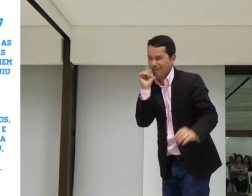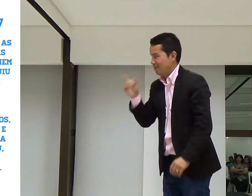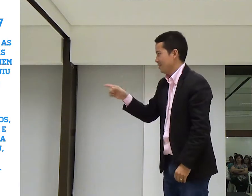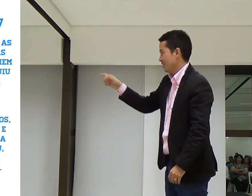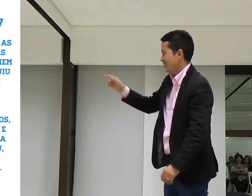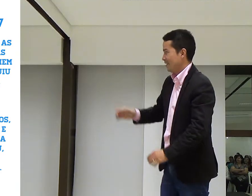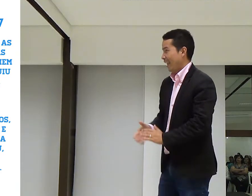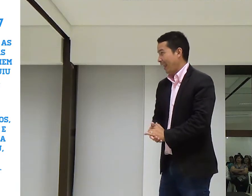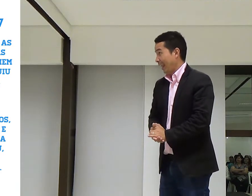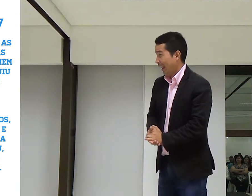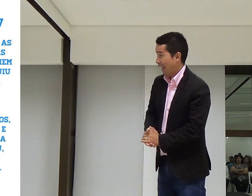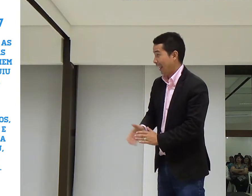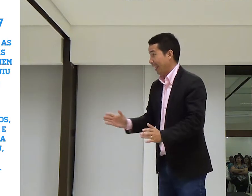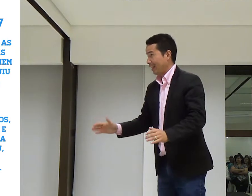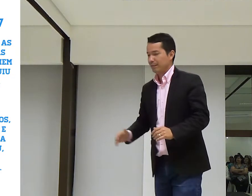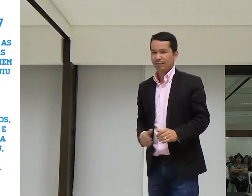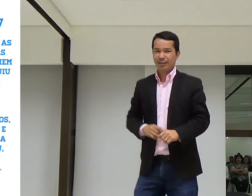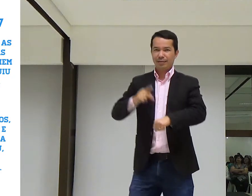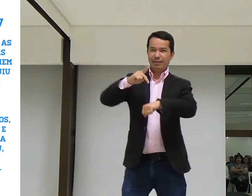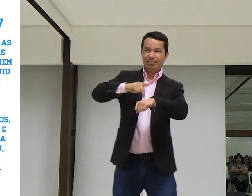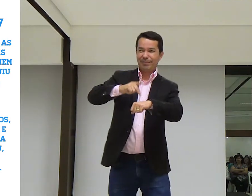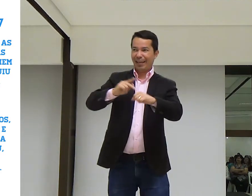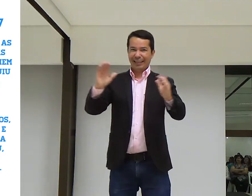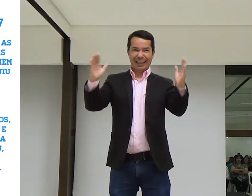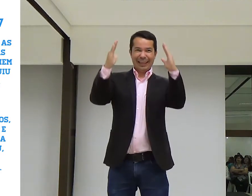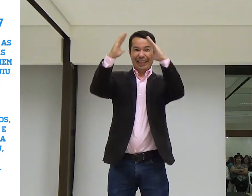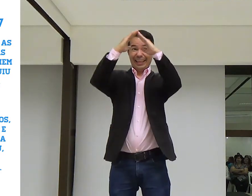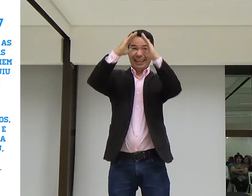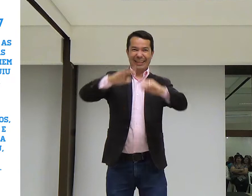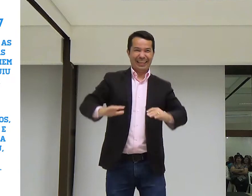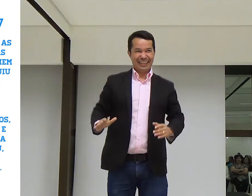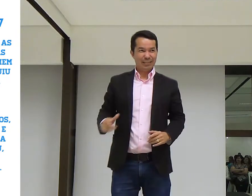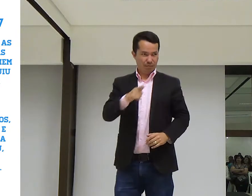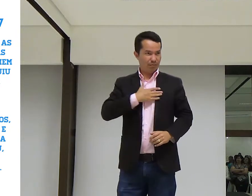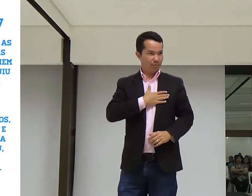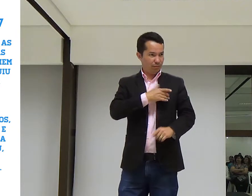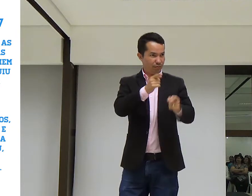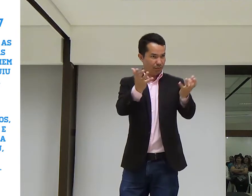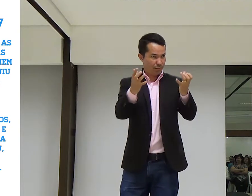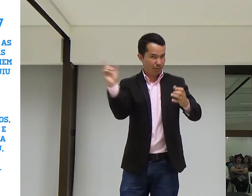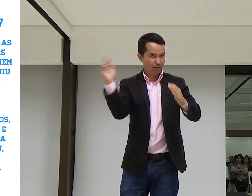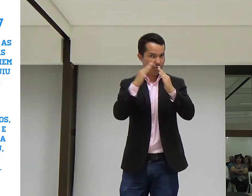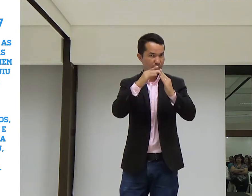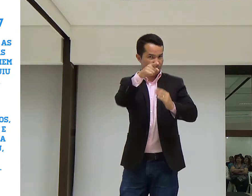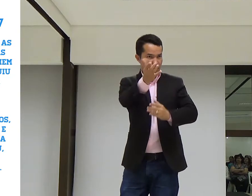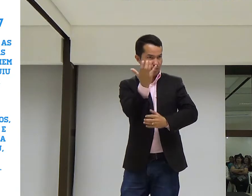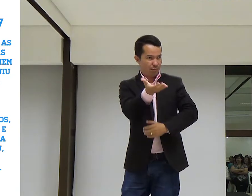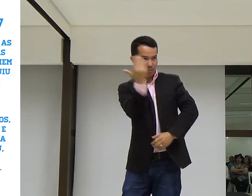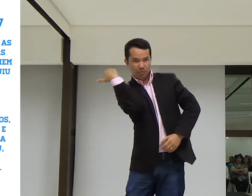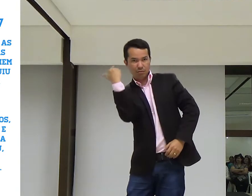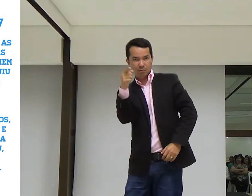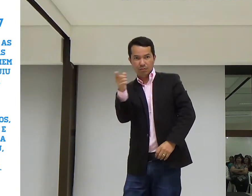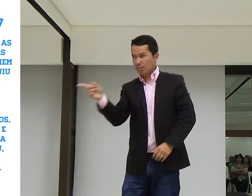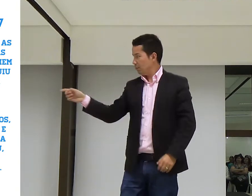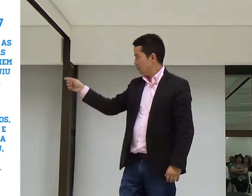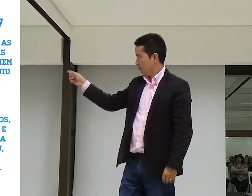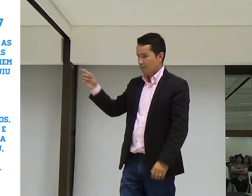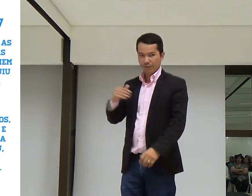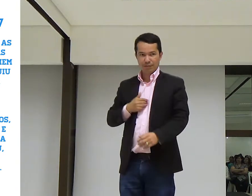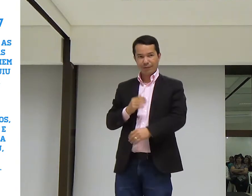Não fiz algo muito diferente, assim, fiz algo ali meio simples. Está uma casa construída. Você gostou daquela casa? Quer vir lá conhecer